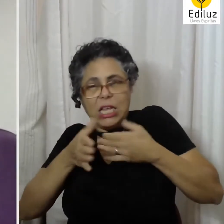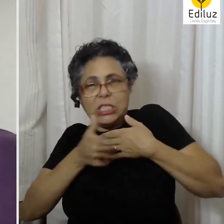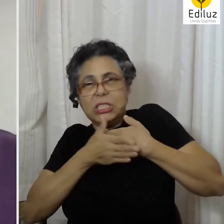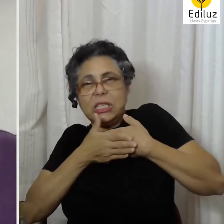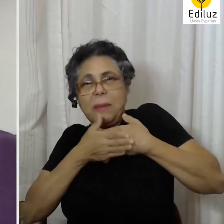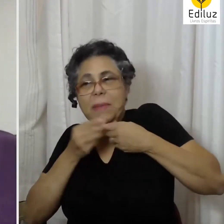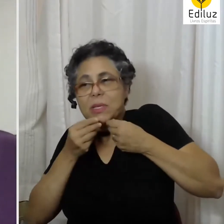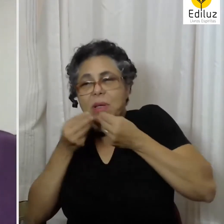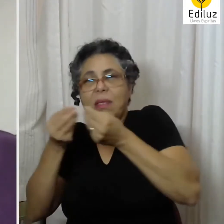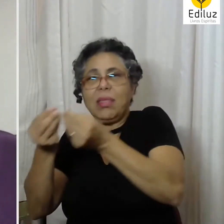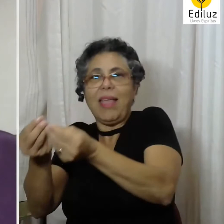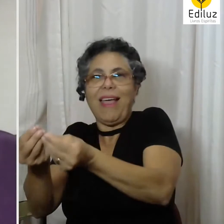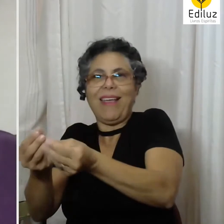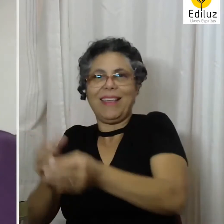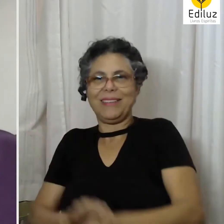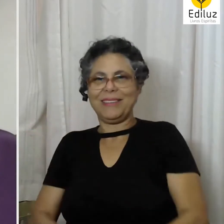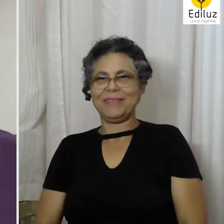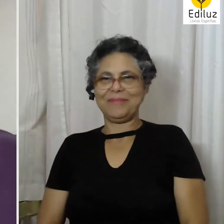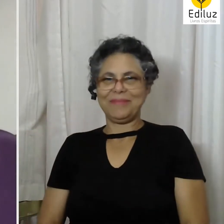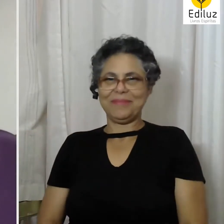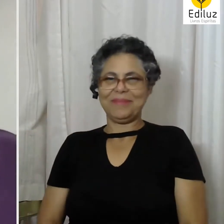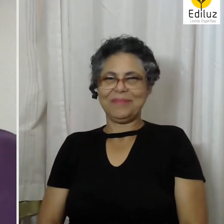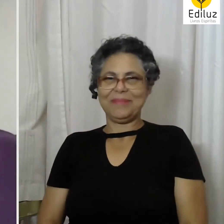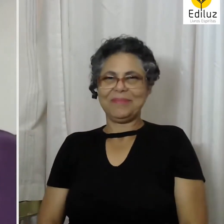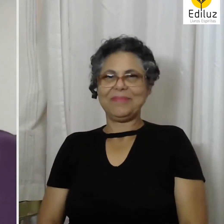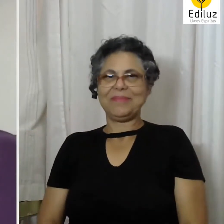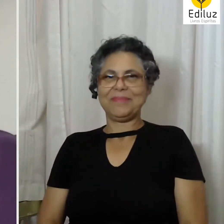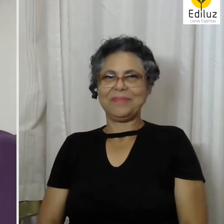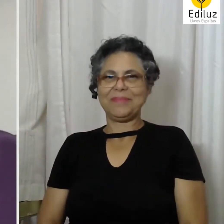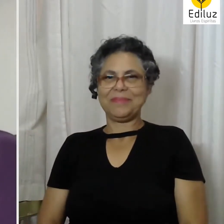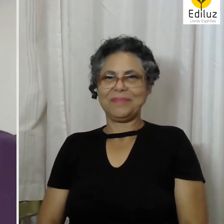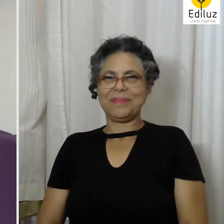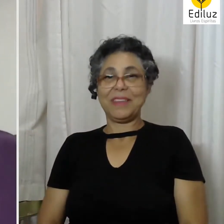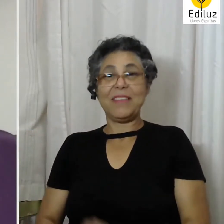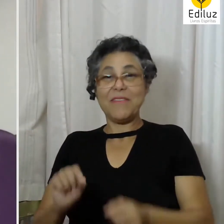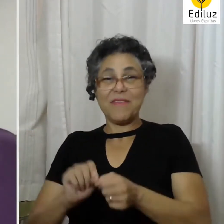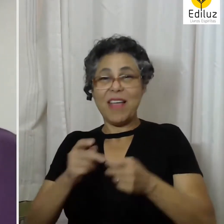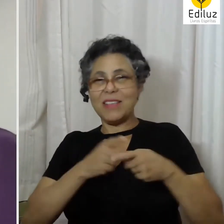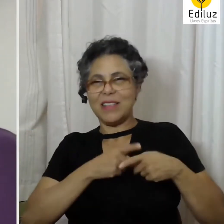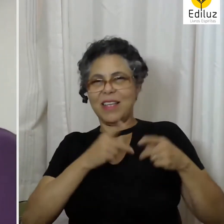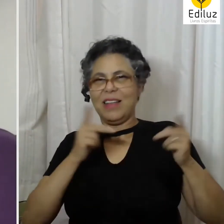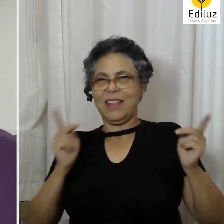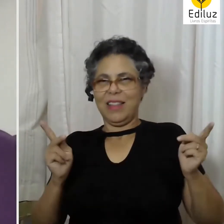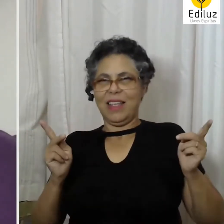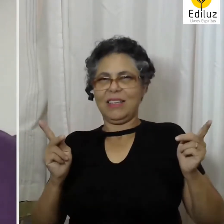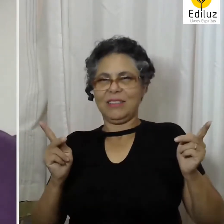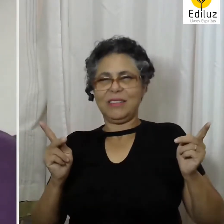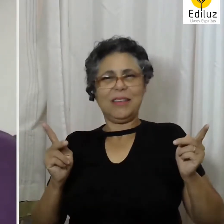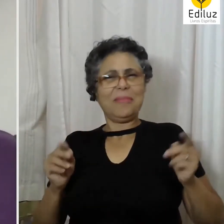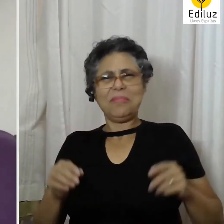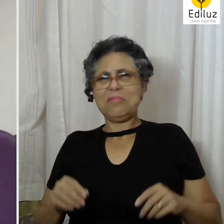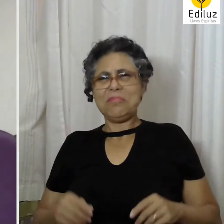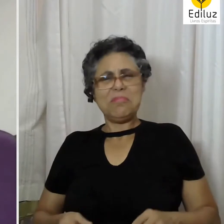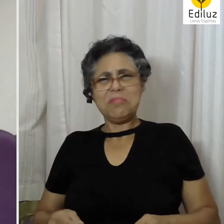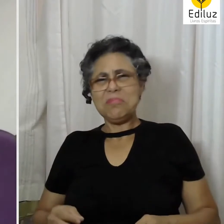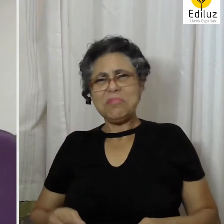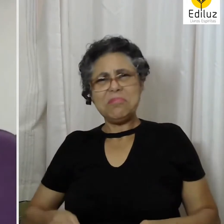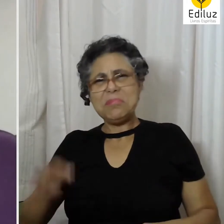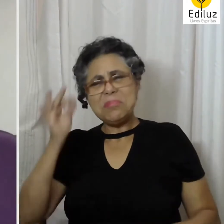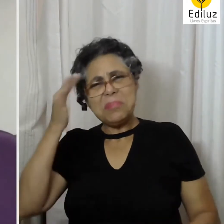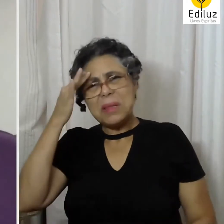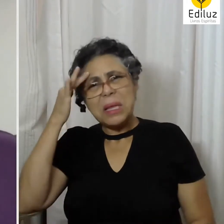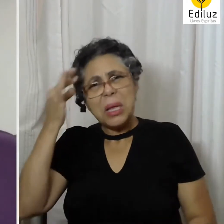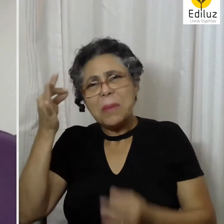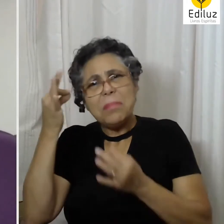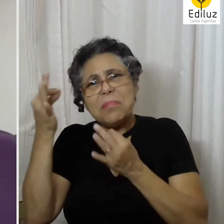que doa, daquele que faz a caridade. É impressionante como a prática